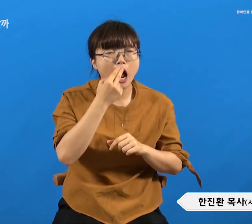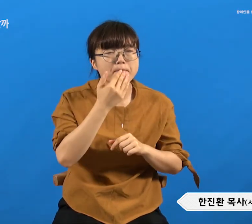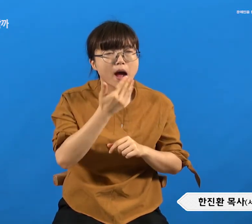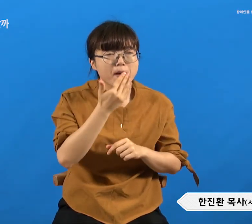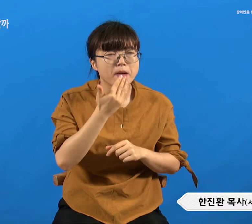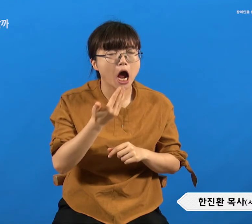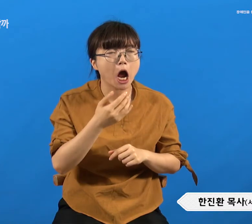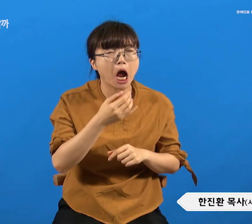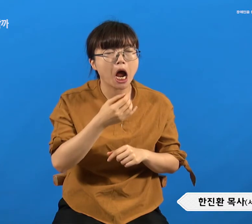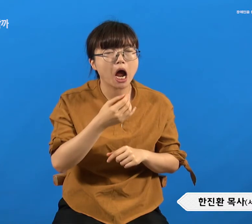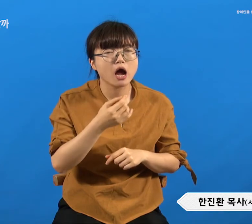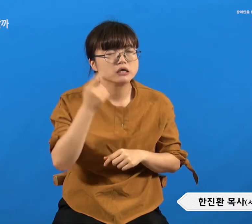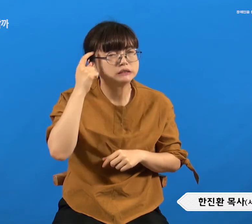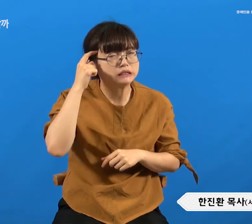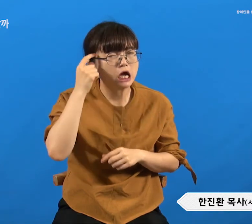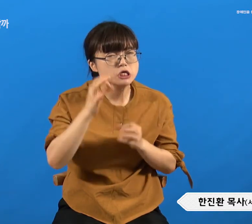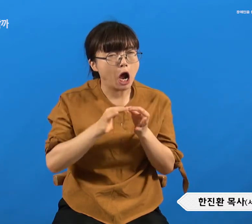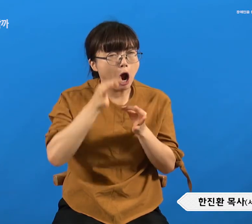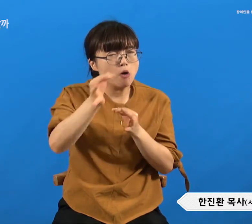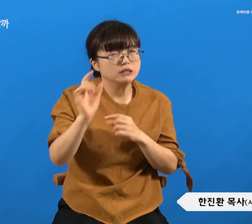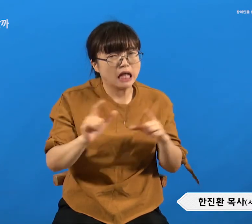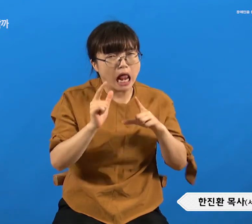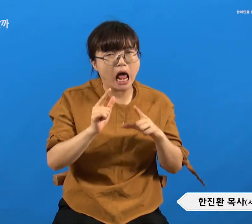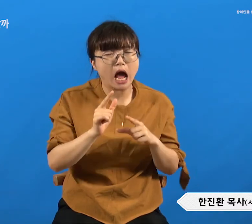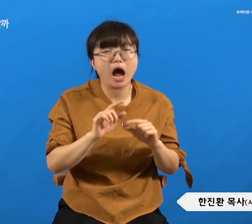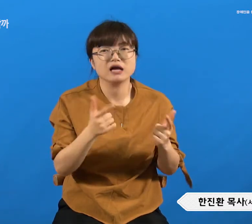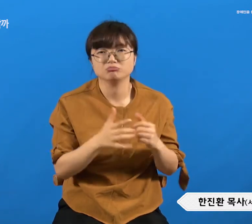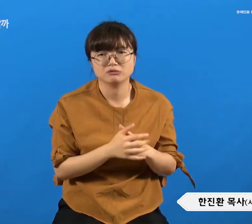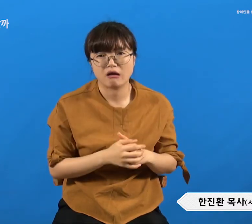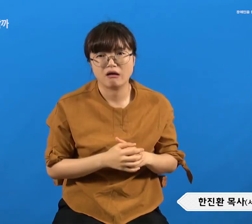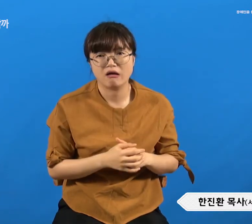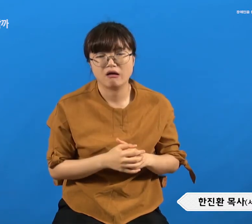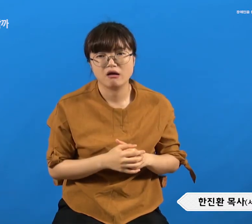않겠습니까? 여기 영원히 살 수 있는 것은 아니지 않습니까?